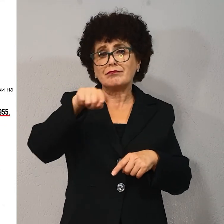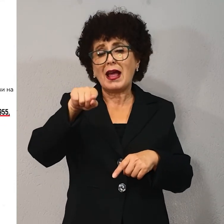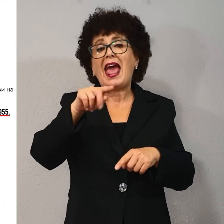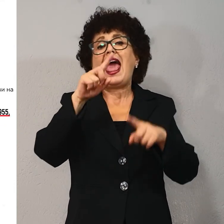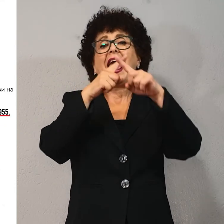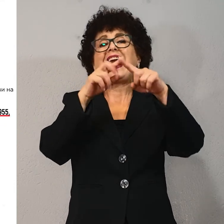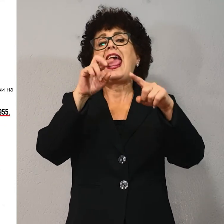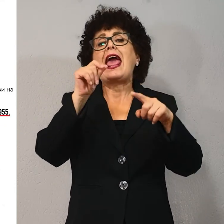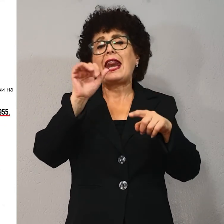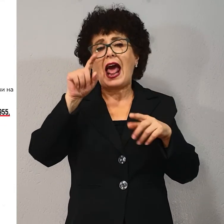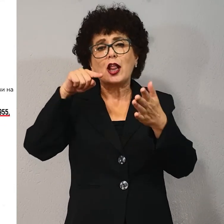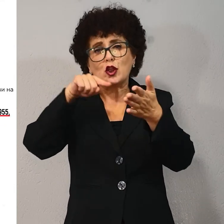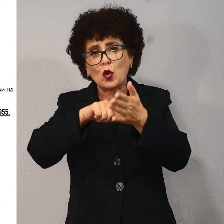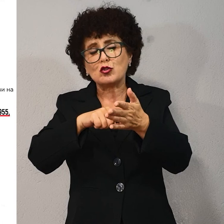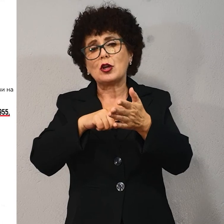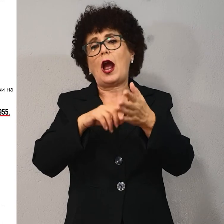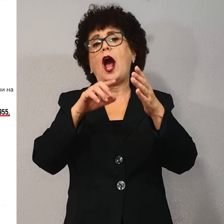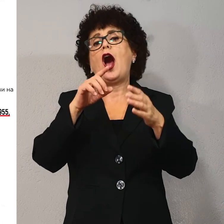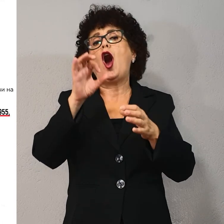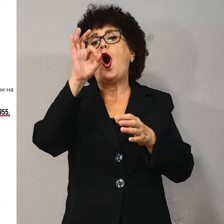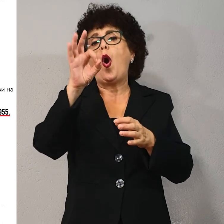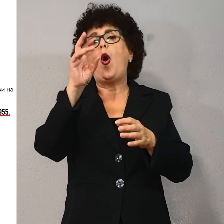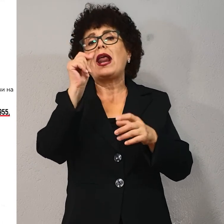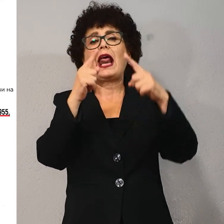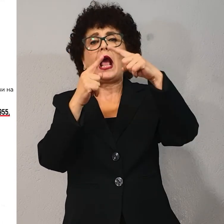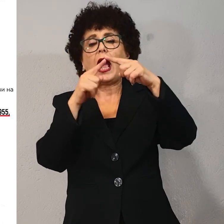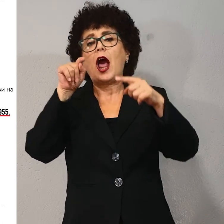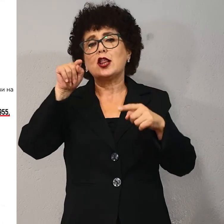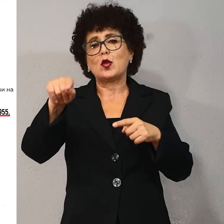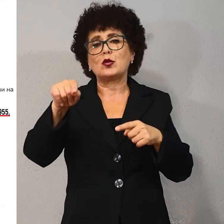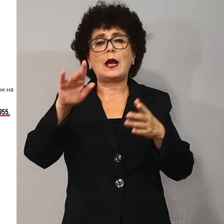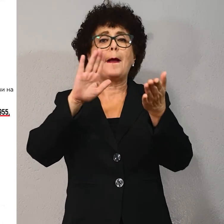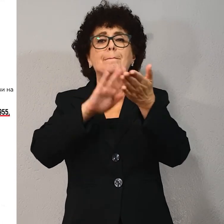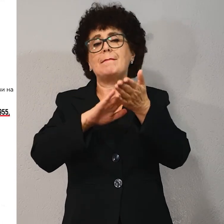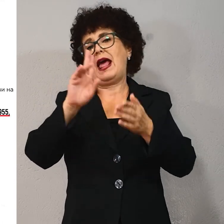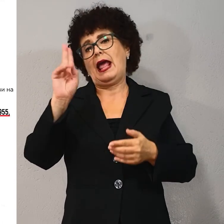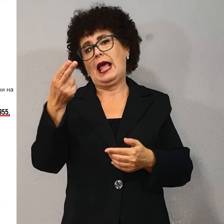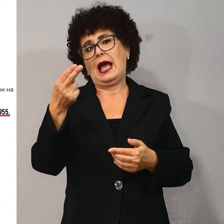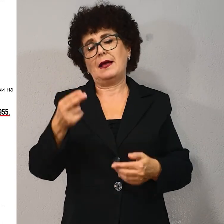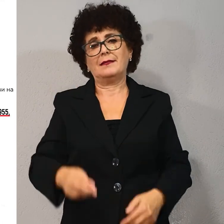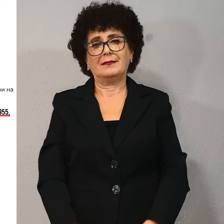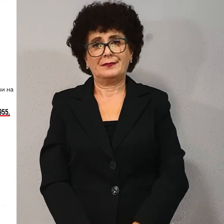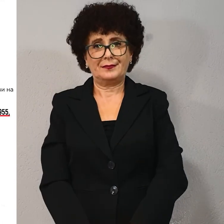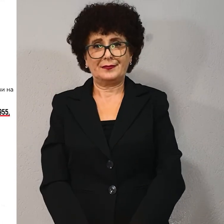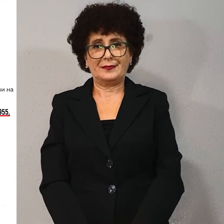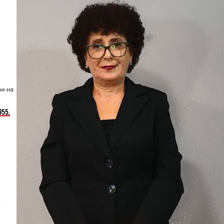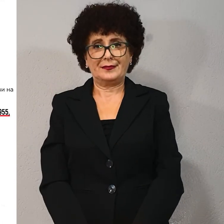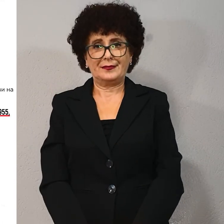hera@hera.org.mk.